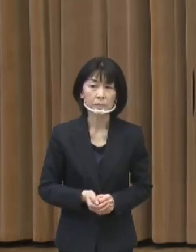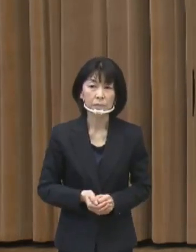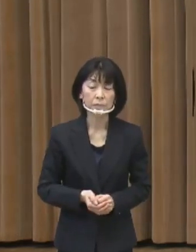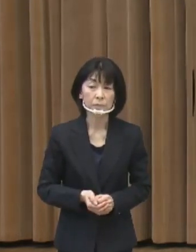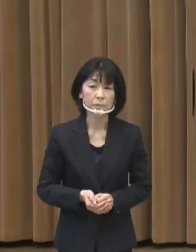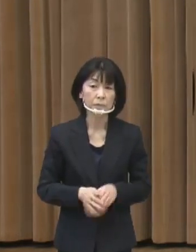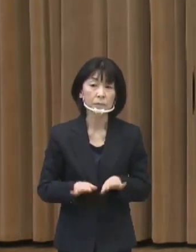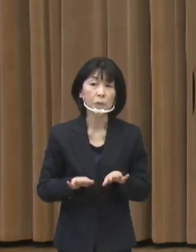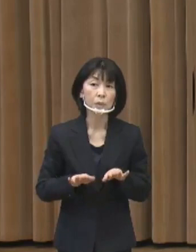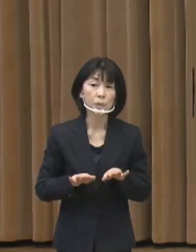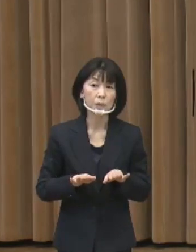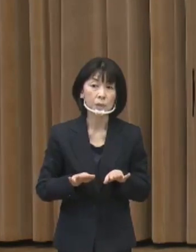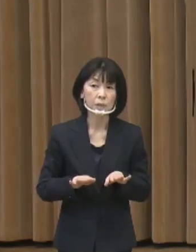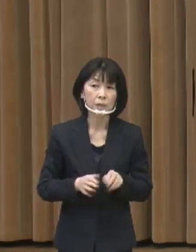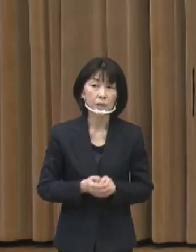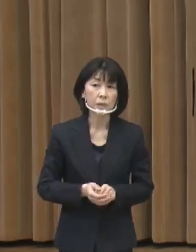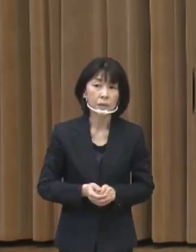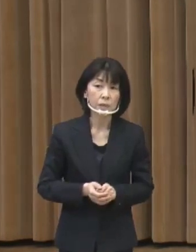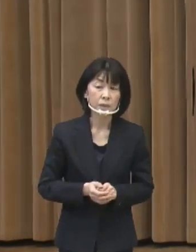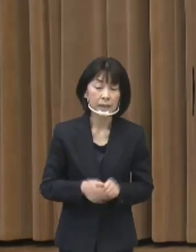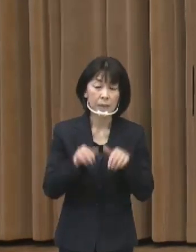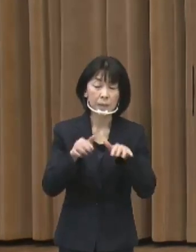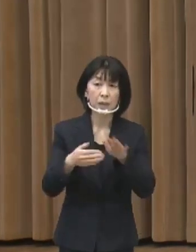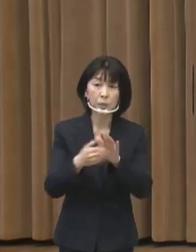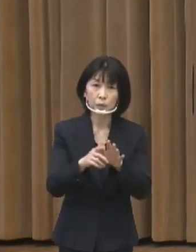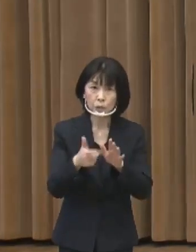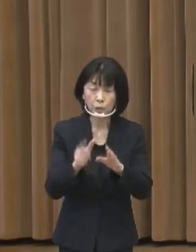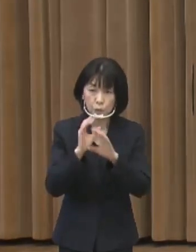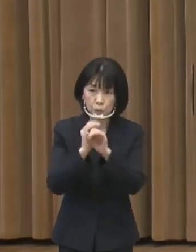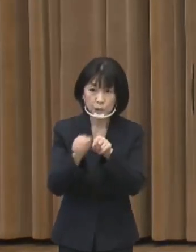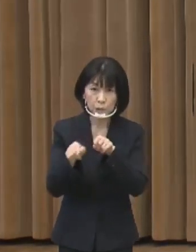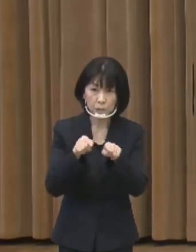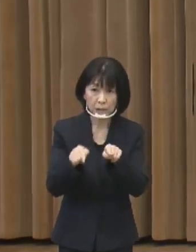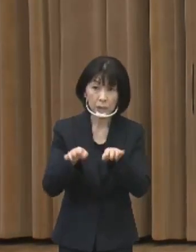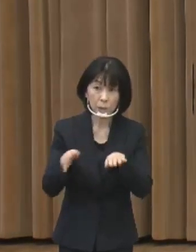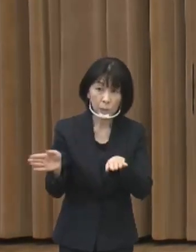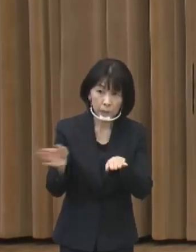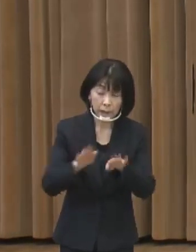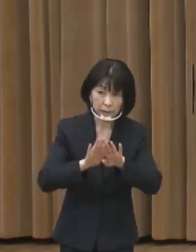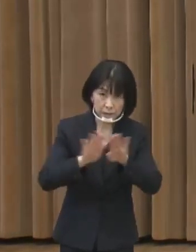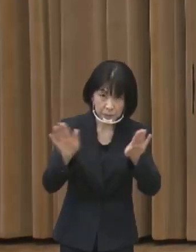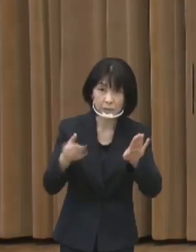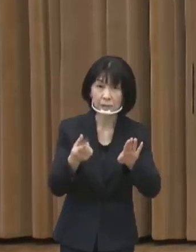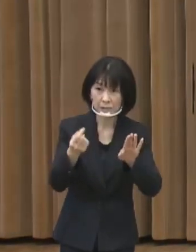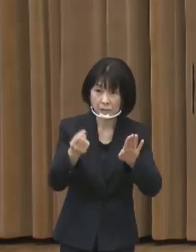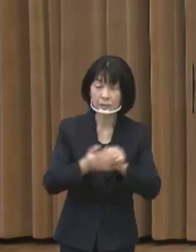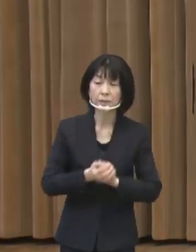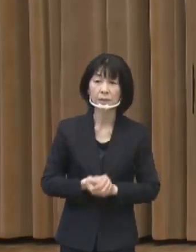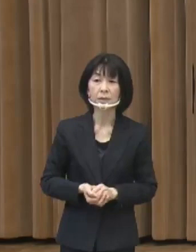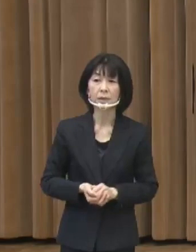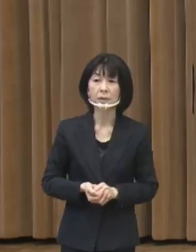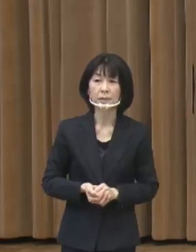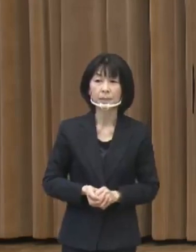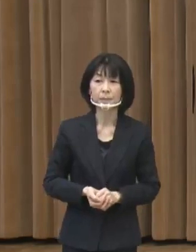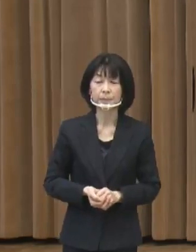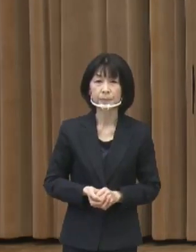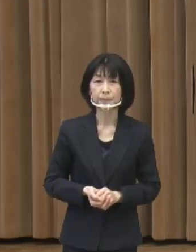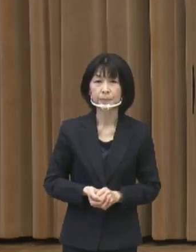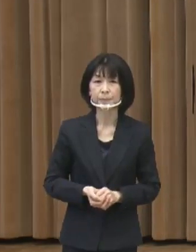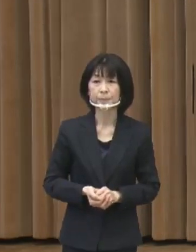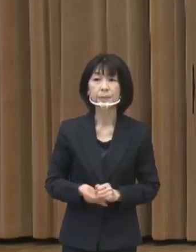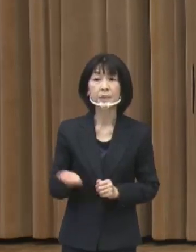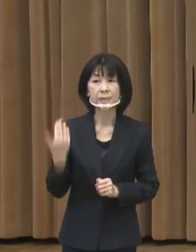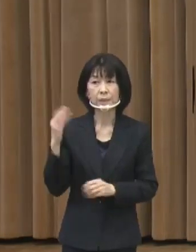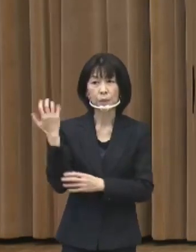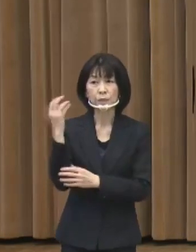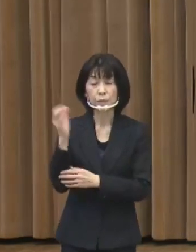今回その、まん延防止等重点措置が今日から適用されたわけですけれども、以前の緊